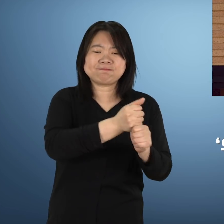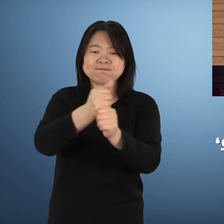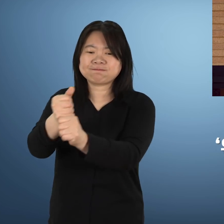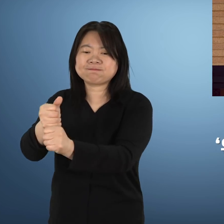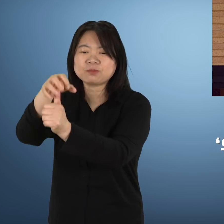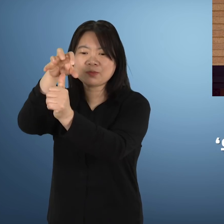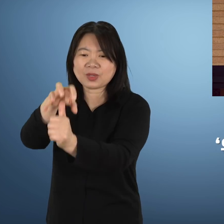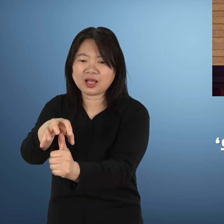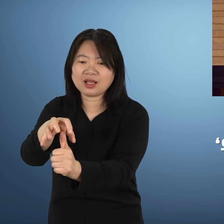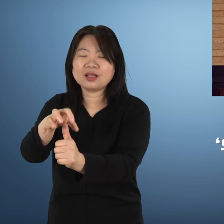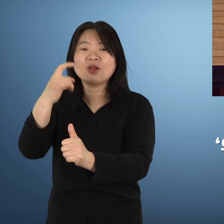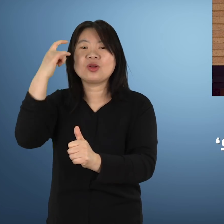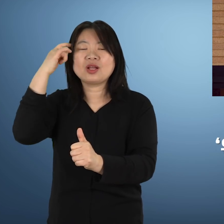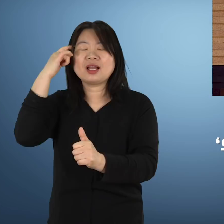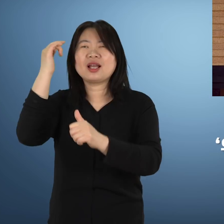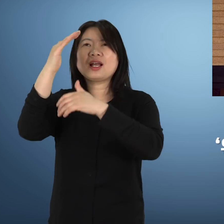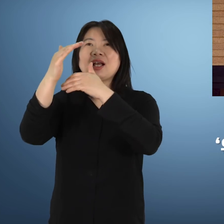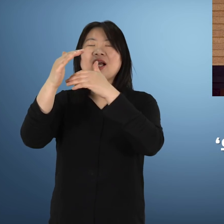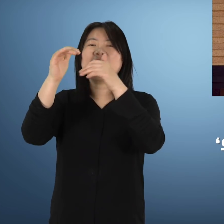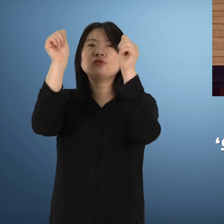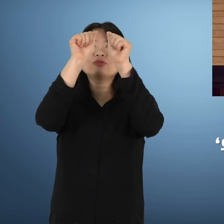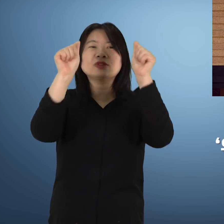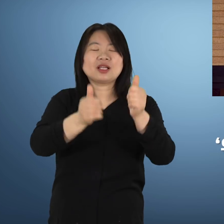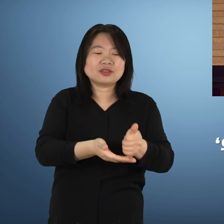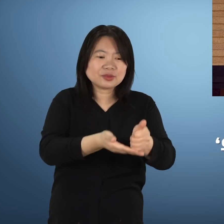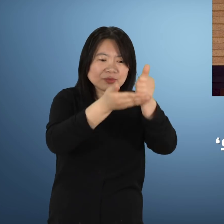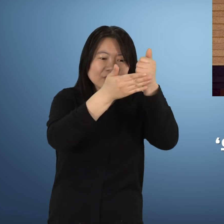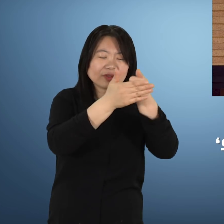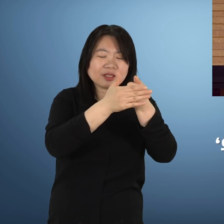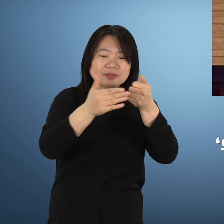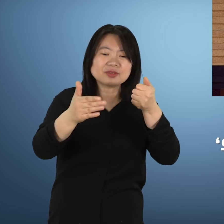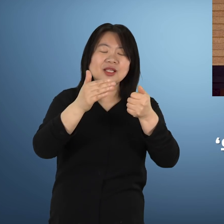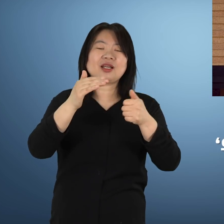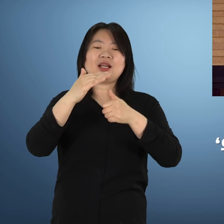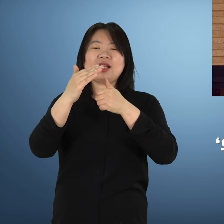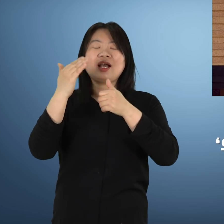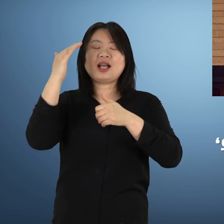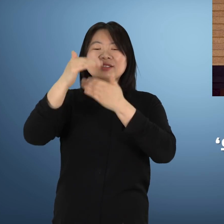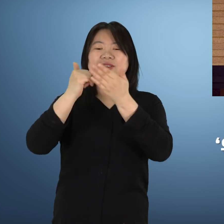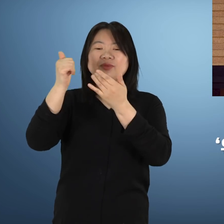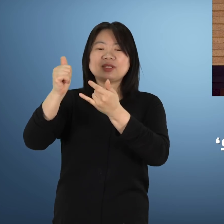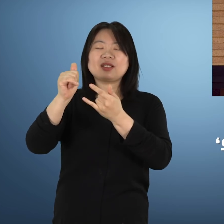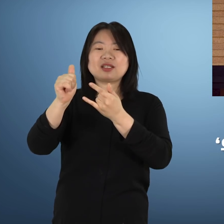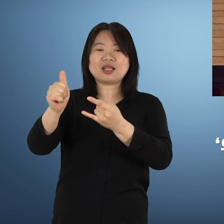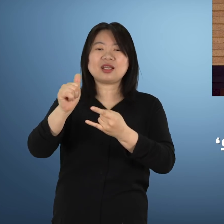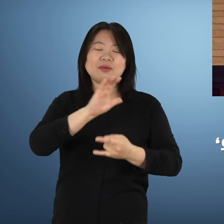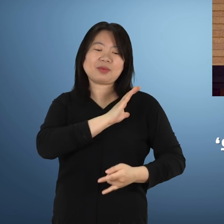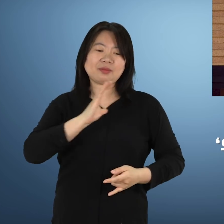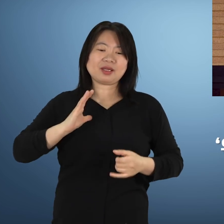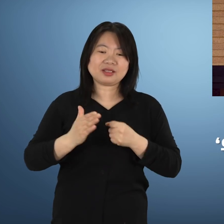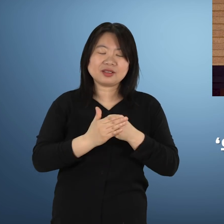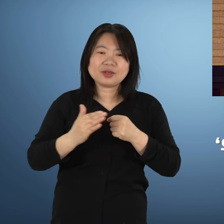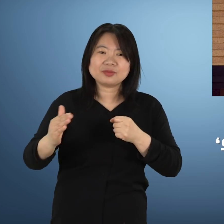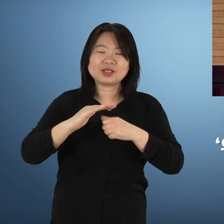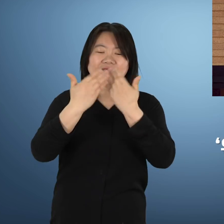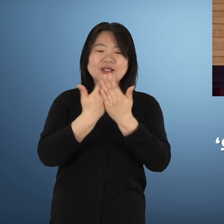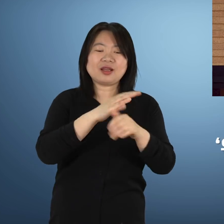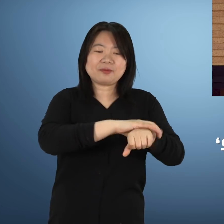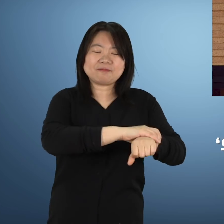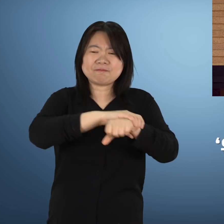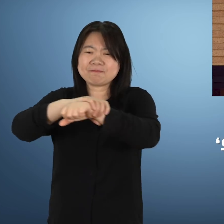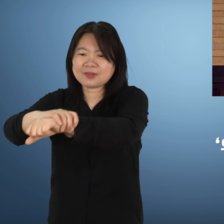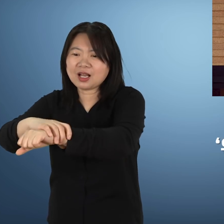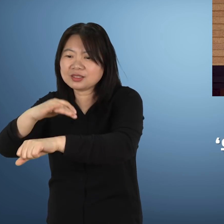숭배, 하나님을 배도한 결과로 다 붙들려 갈 거예요. 우리 그 다음 절을 좀 볼까요?